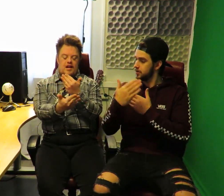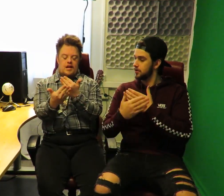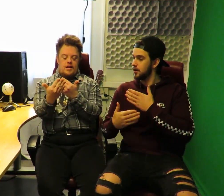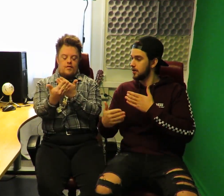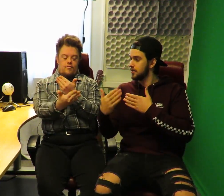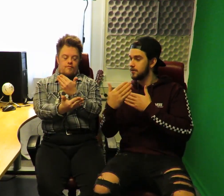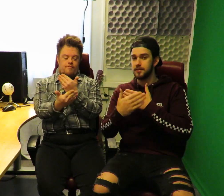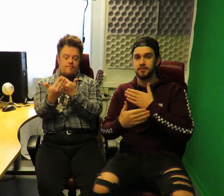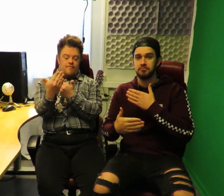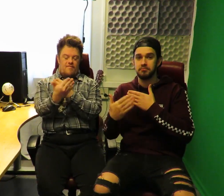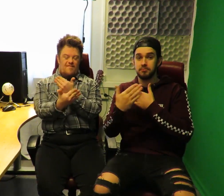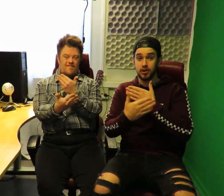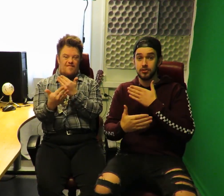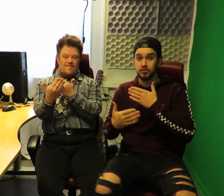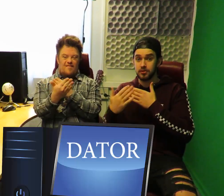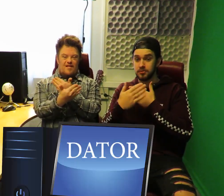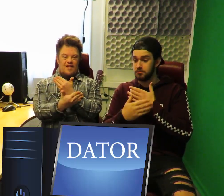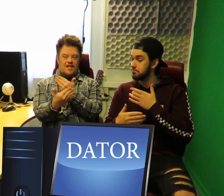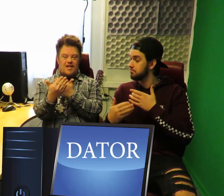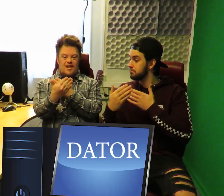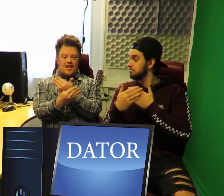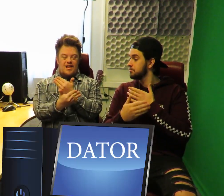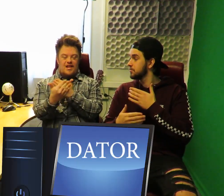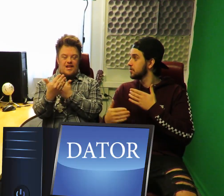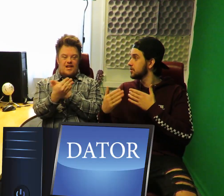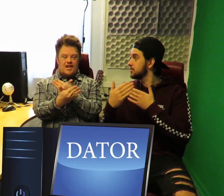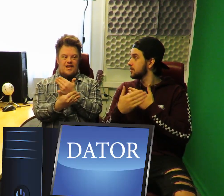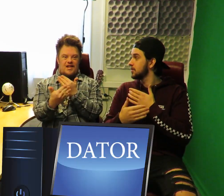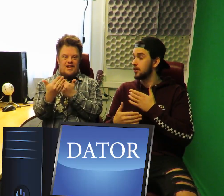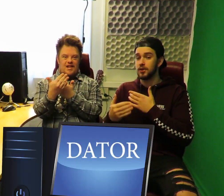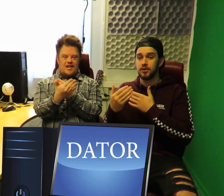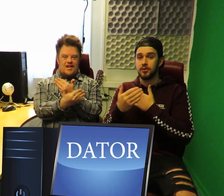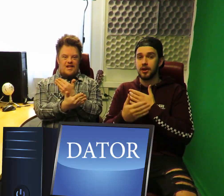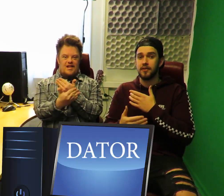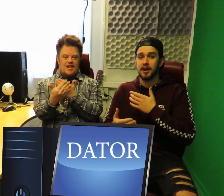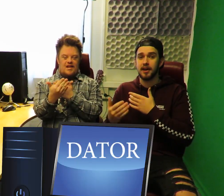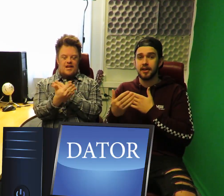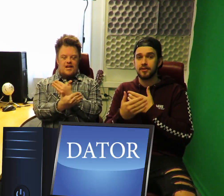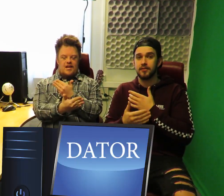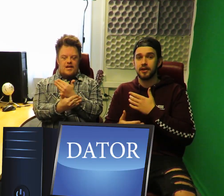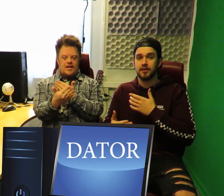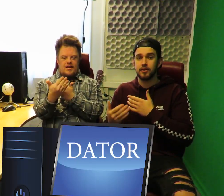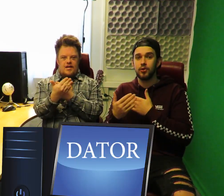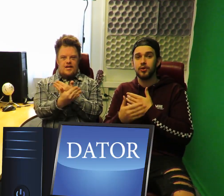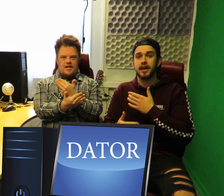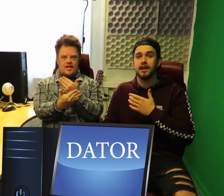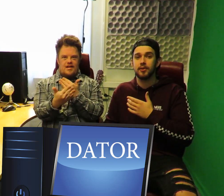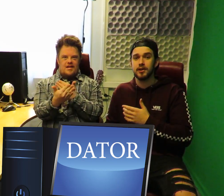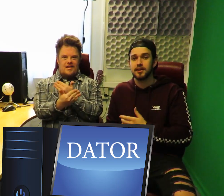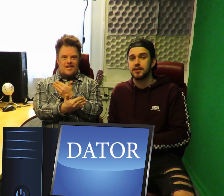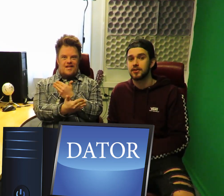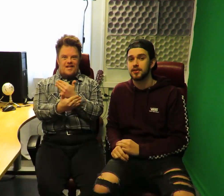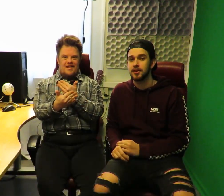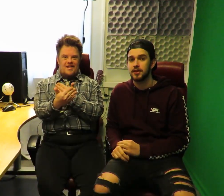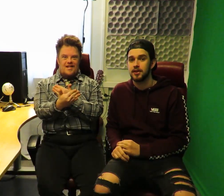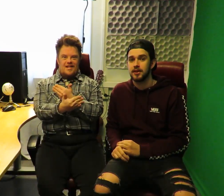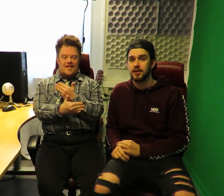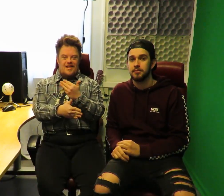Så? Dator. Just. Och det är även här inne som vi sjunger in låtar och sånt. Men